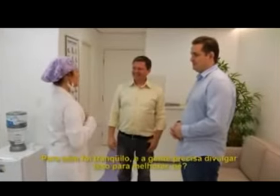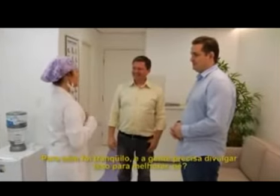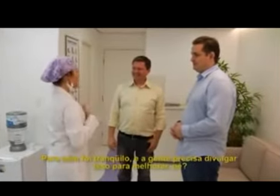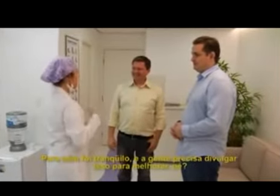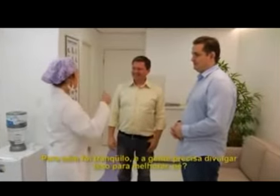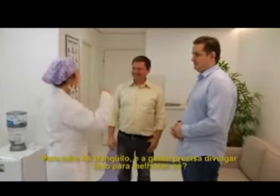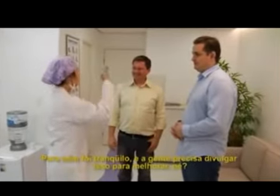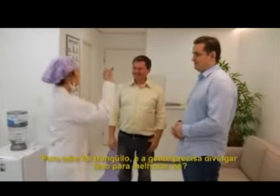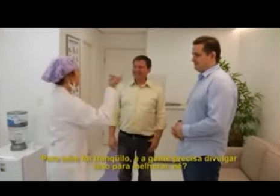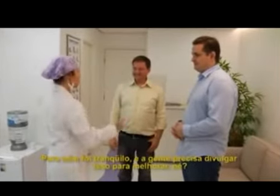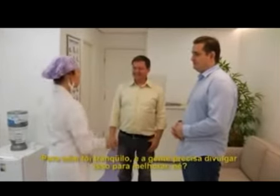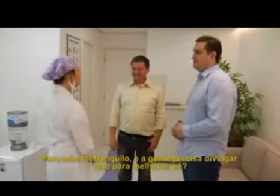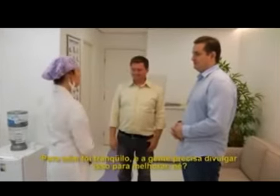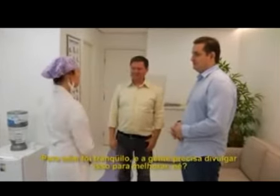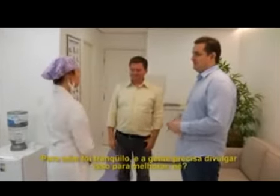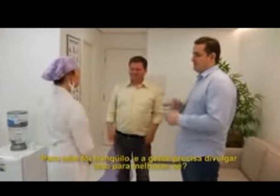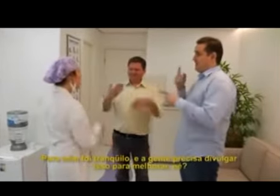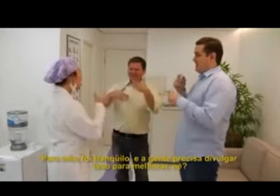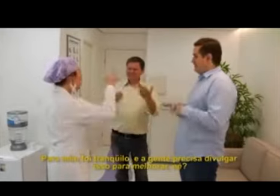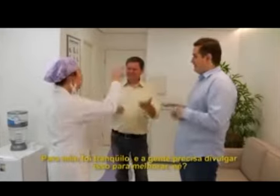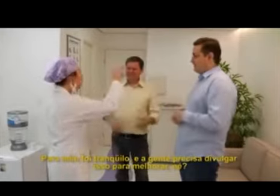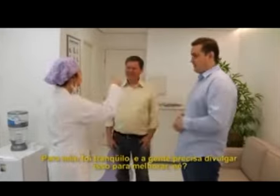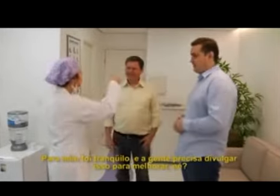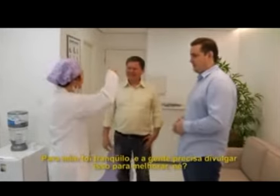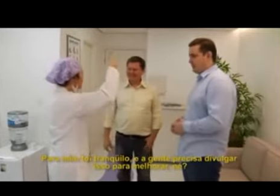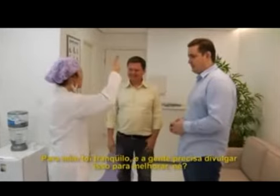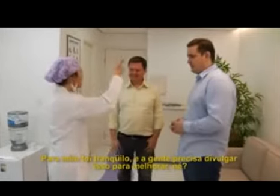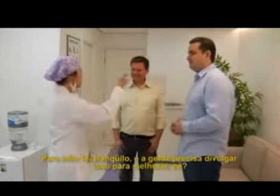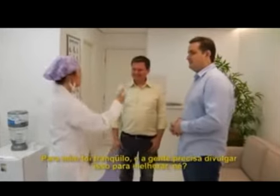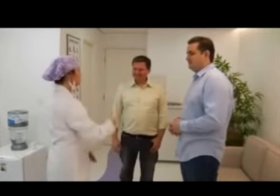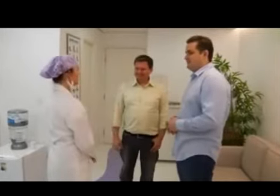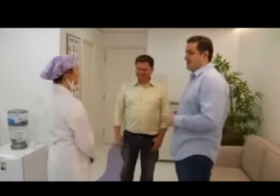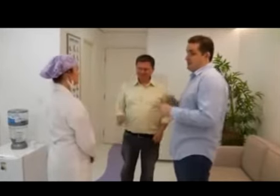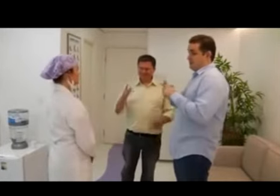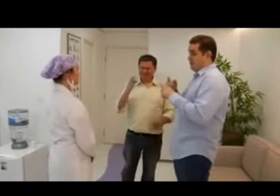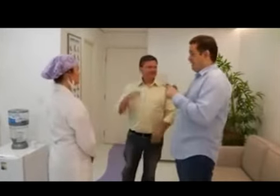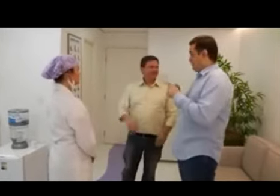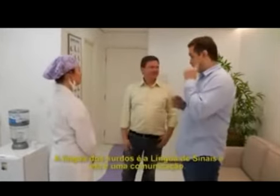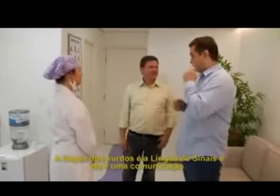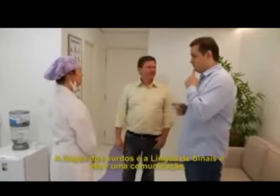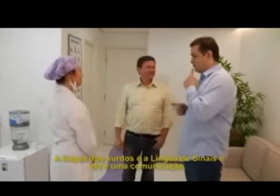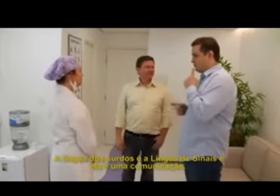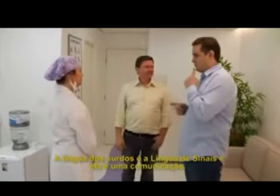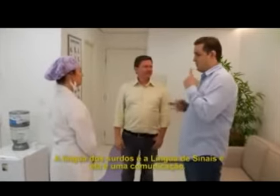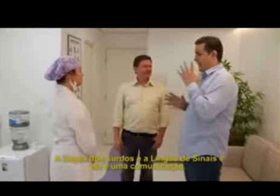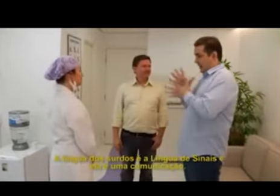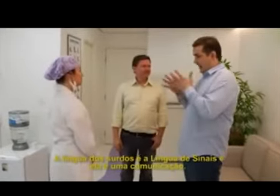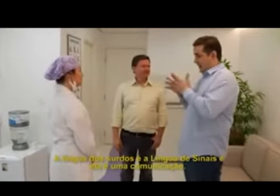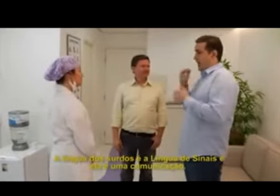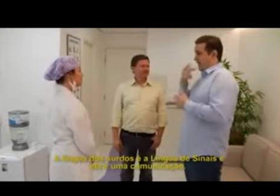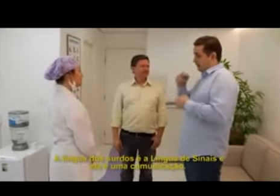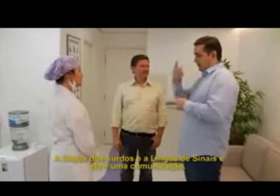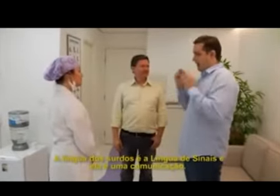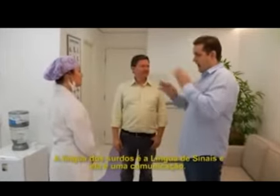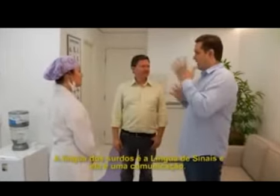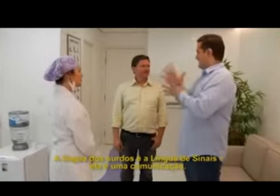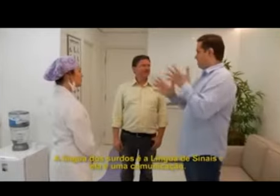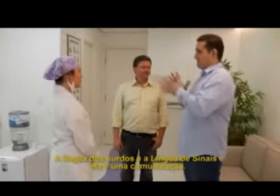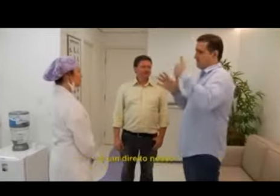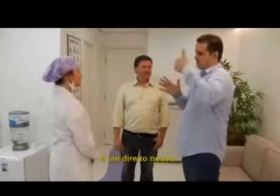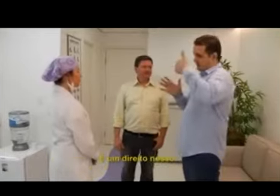Para mim foi tranquilo e a gente precisa divulgar isso para melhorar, né? A língua do surdo é a Libras e